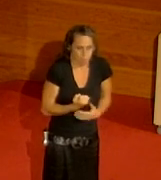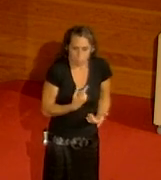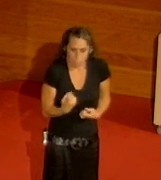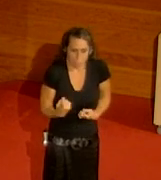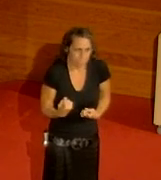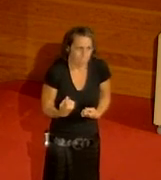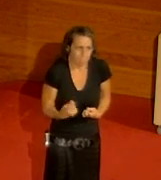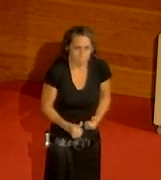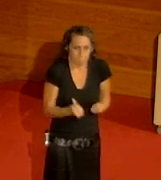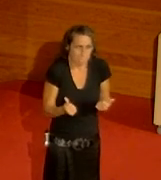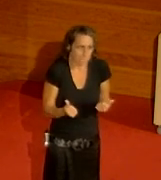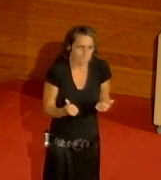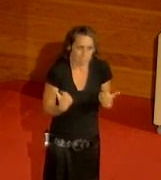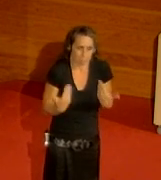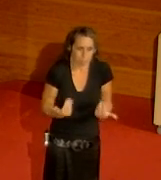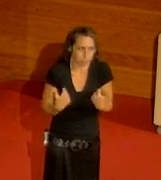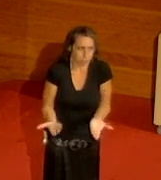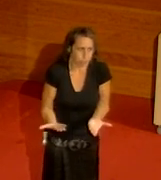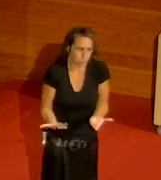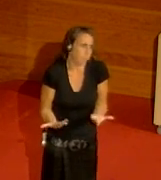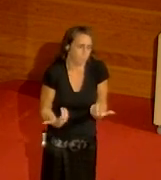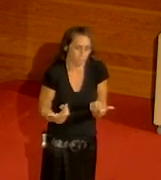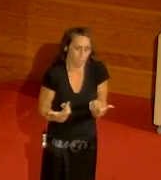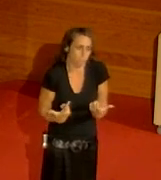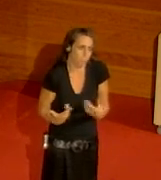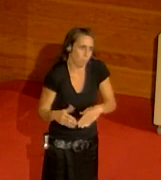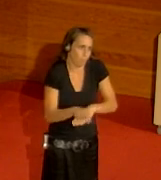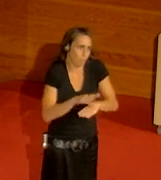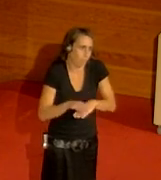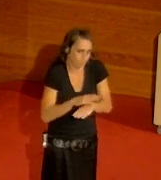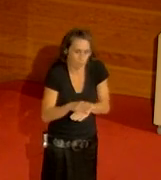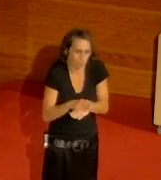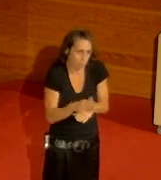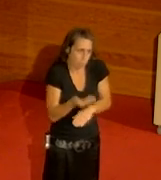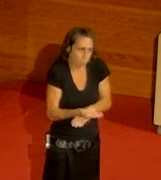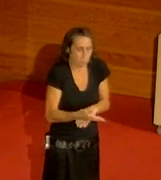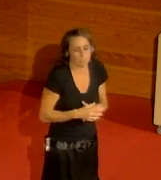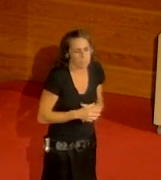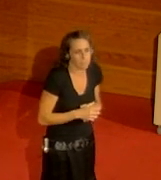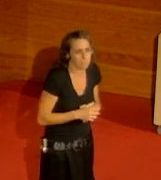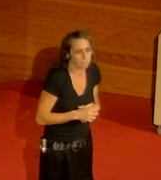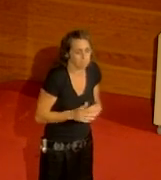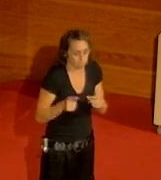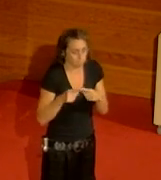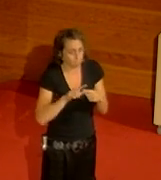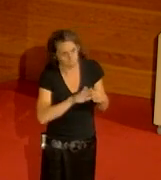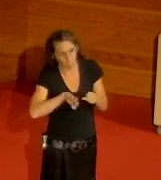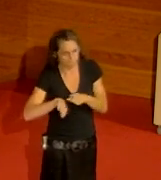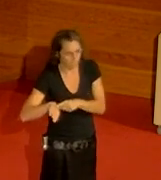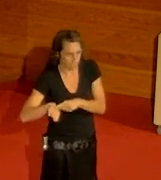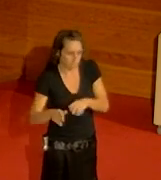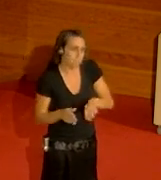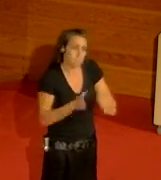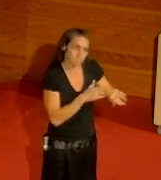no había gobierno bezar el smotrich que parece bitamar es un perfil más Trump más más